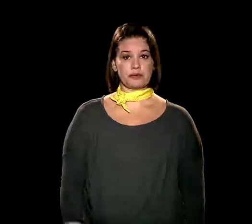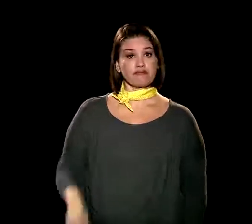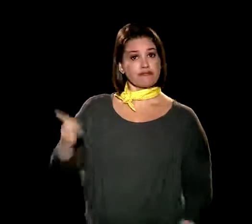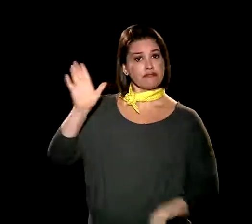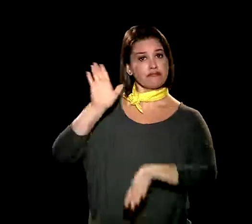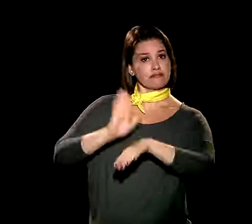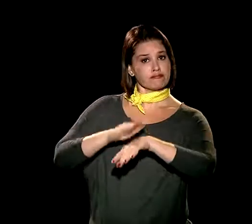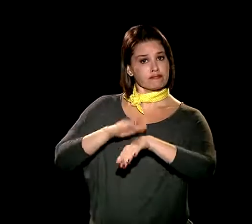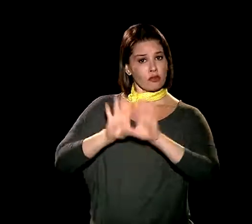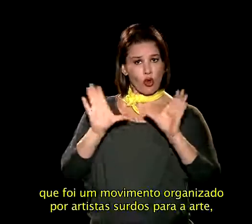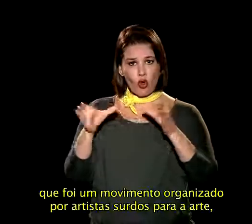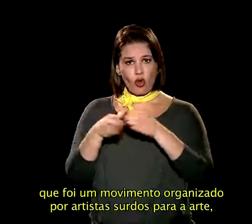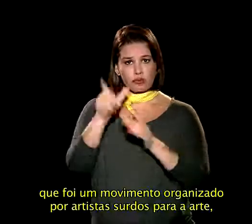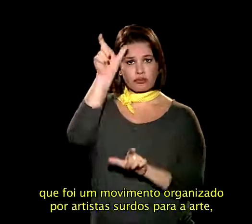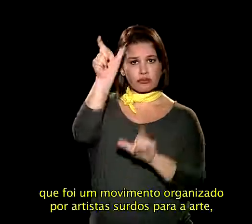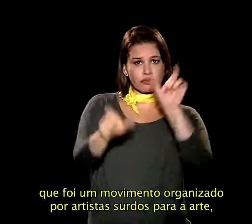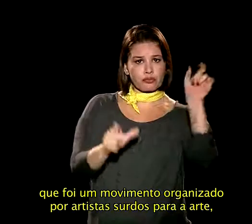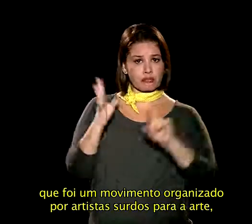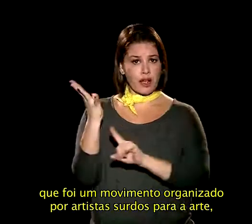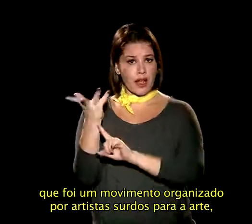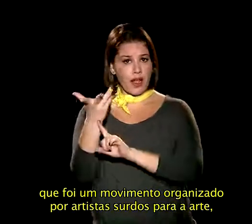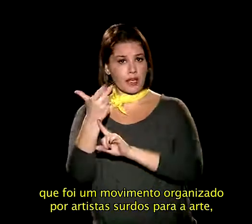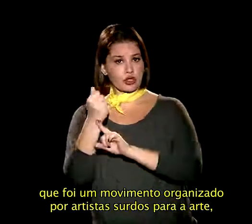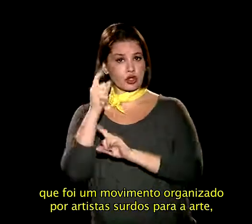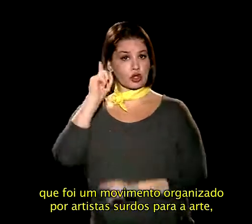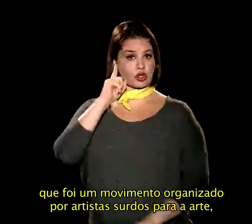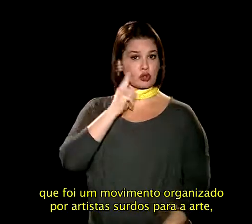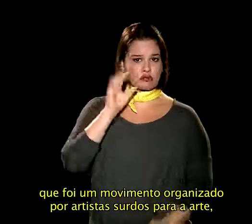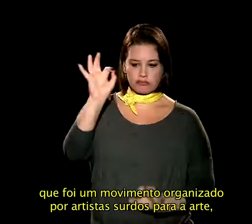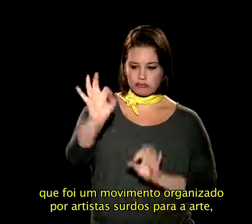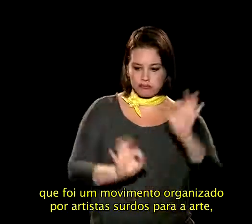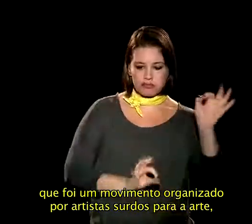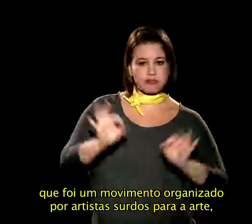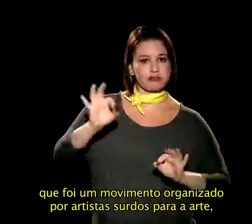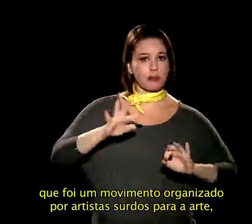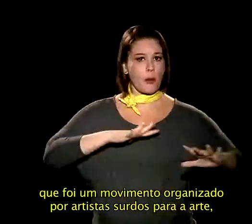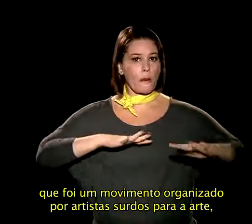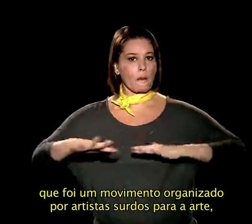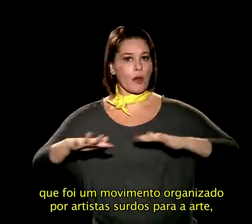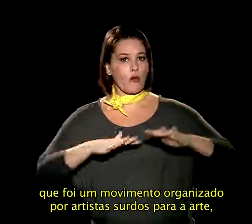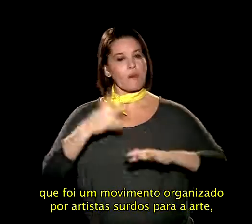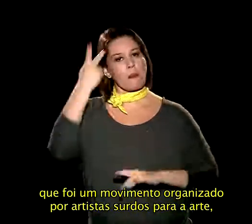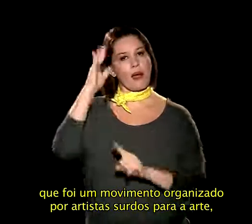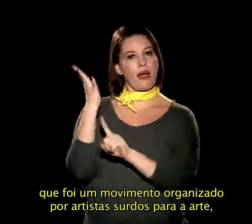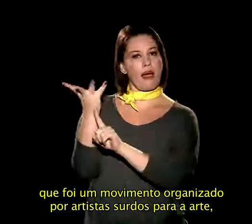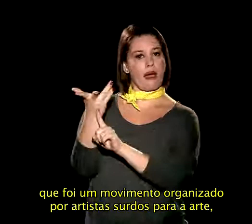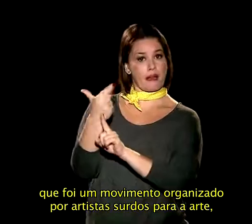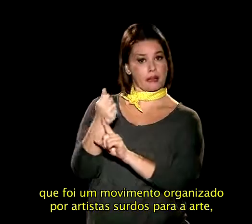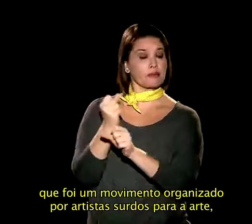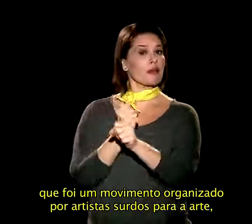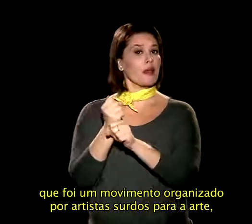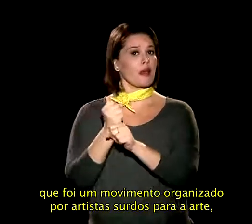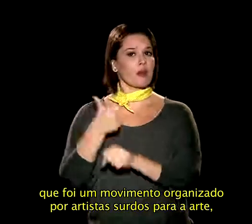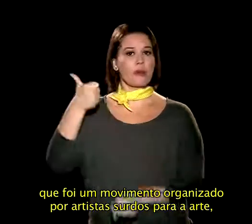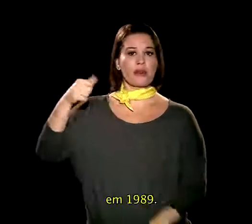Que foi um movimento organizado por artistas surdos para a arte em